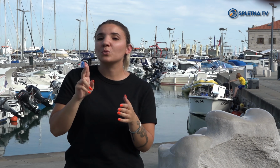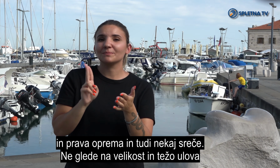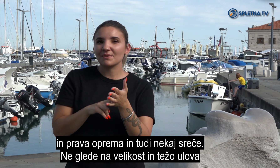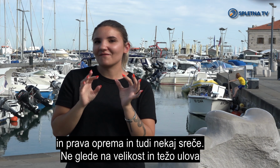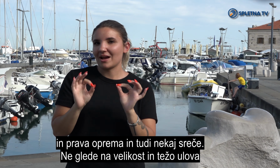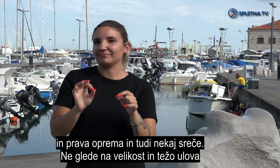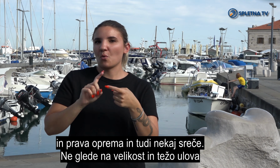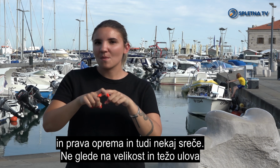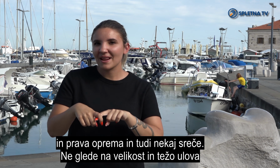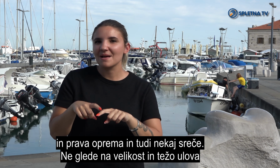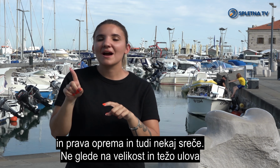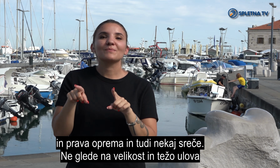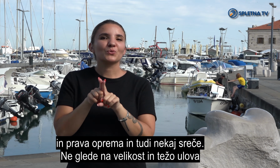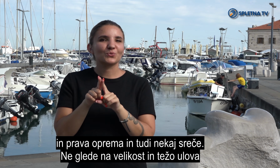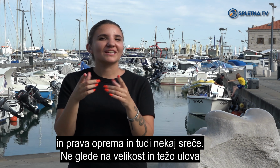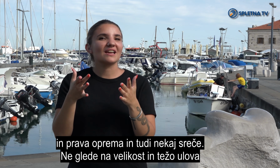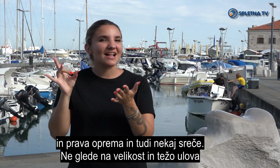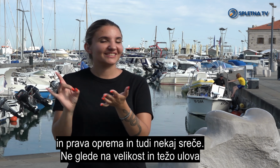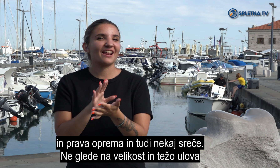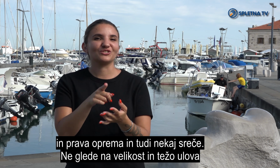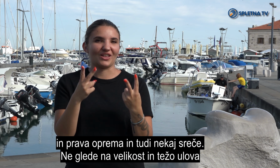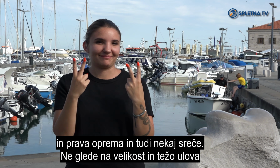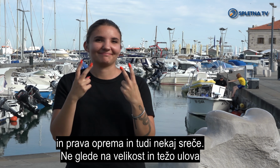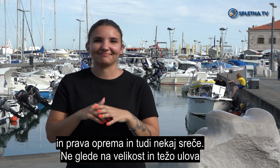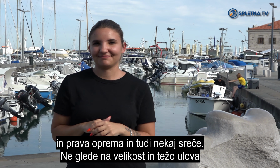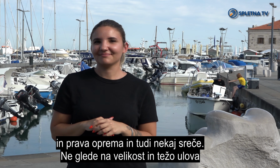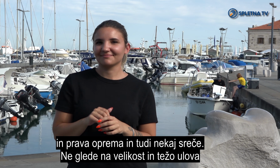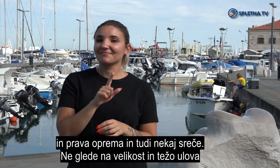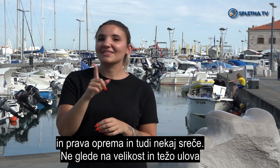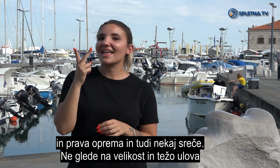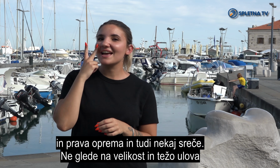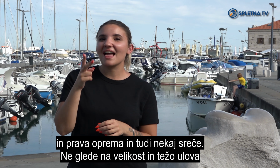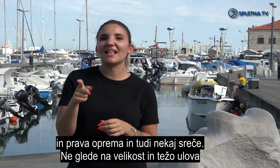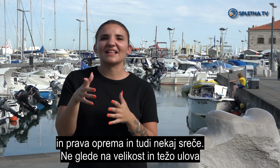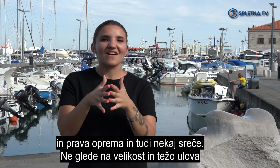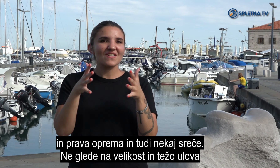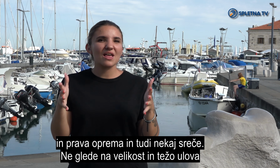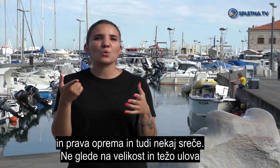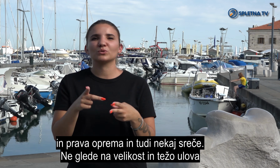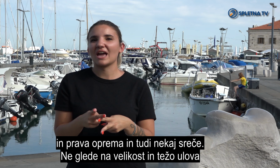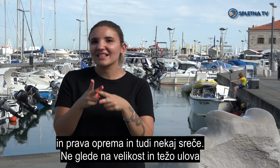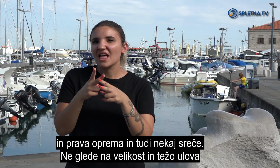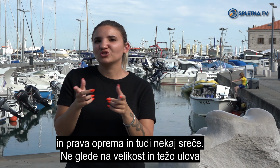znanje, potrpljenje in prava oprema in tudi nekaj sreče. Ne glede na velikost in